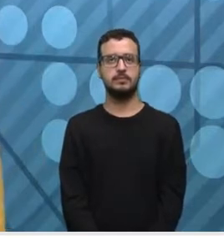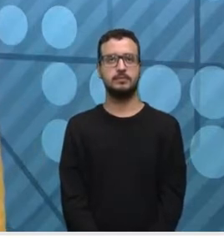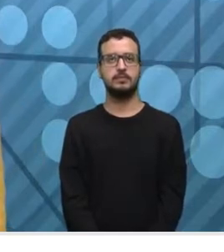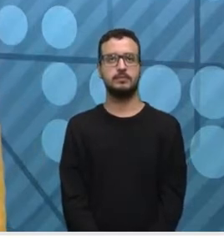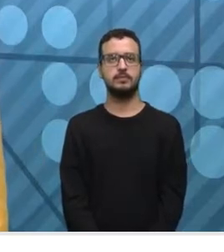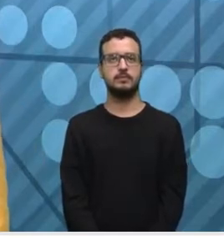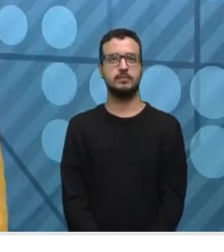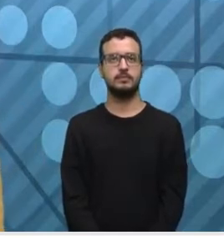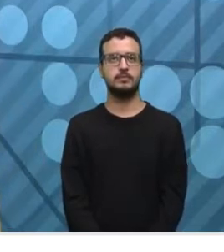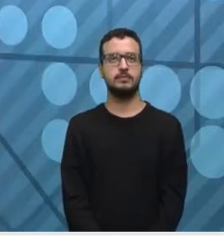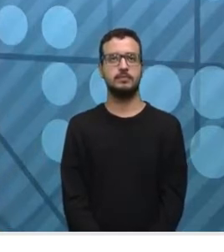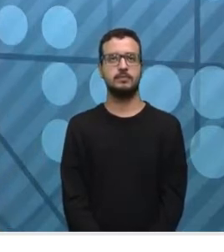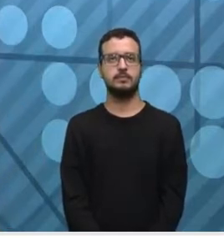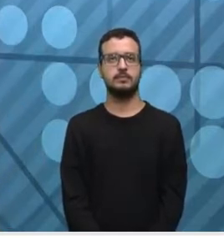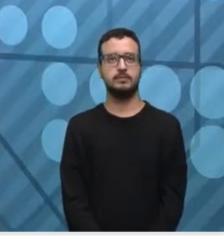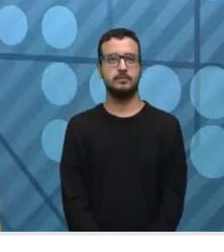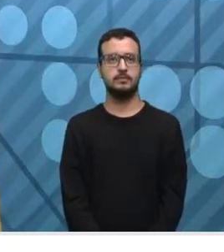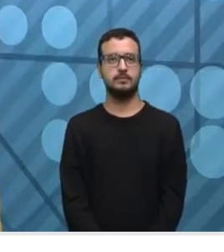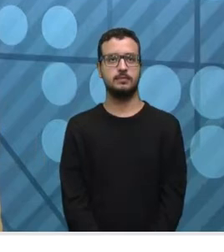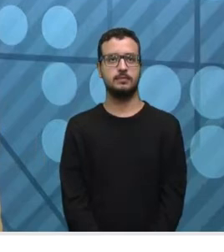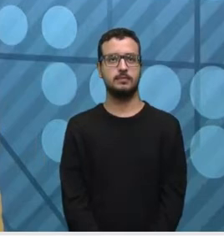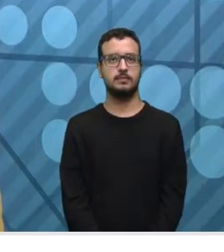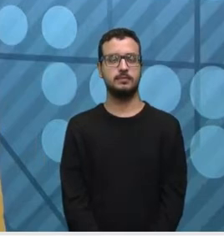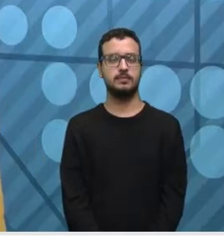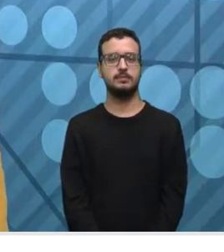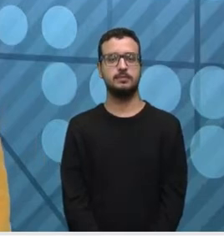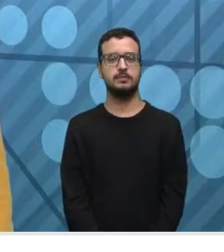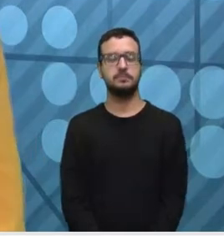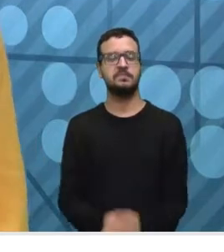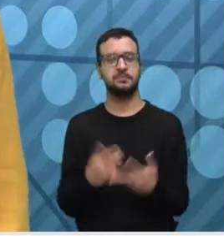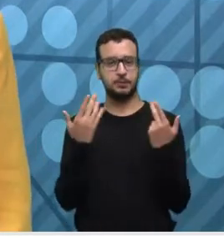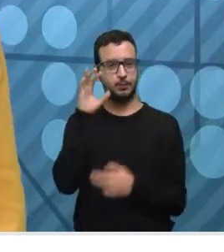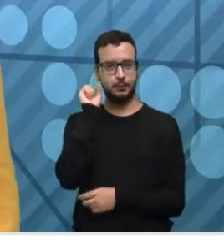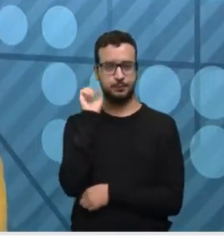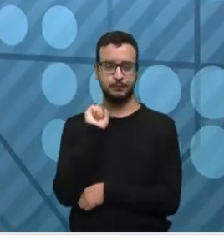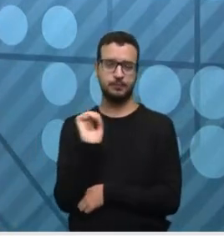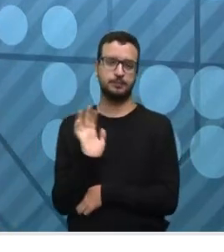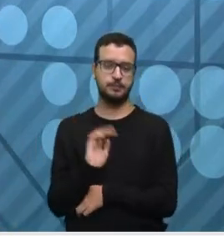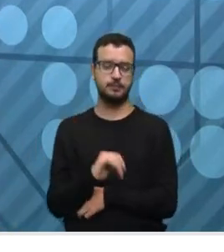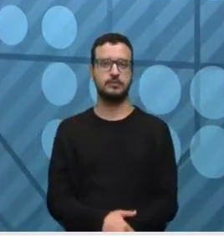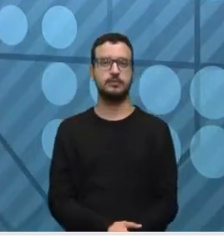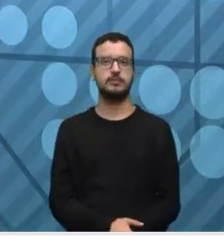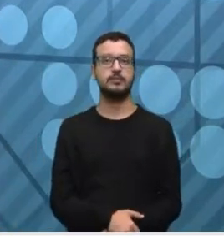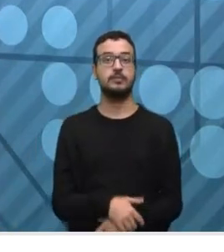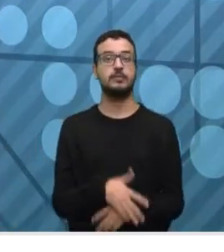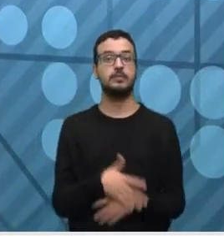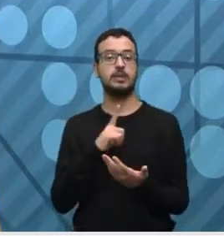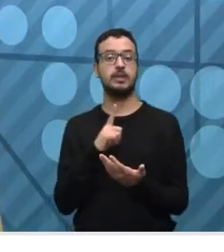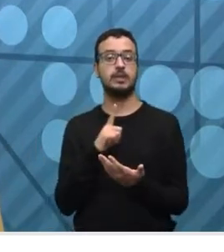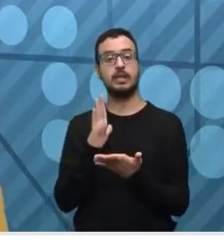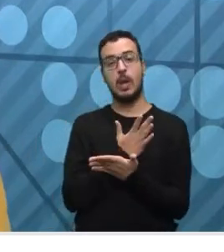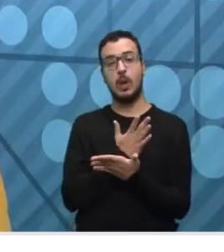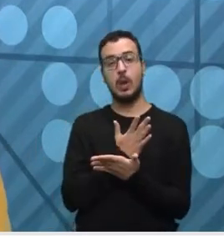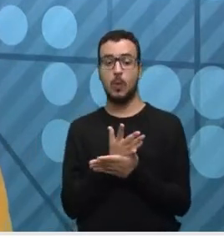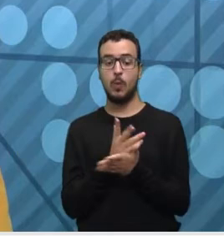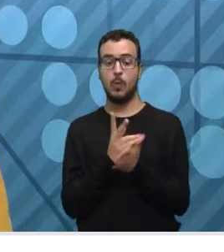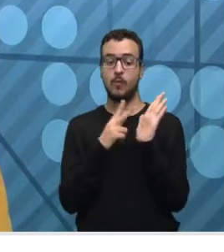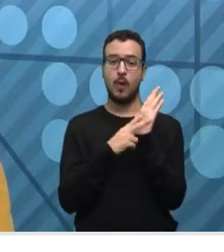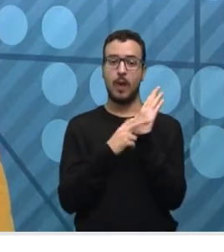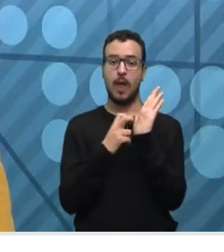Obrigada. E tchau. É tchau mesmo, assim como os ouvintes dão tchau. Tá? Então, alguns vocábulos que é importante para a